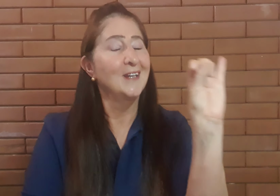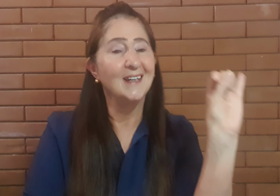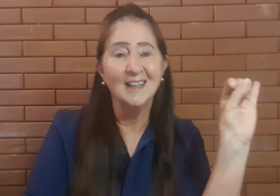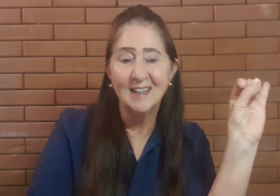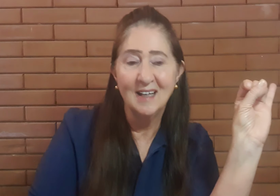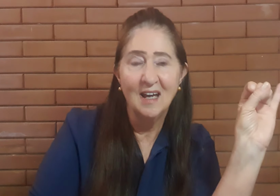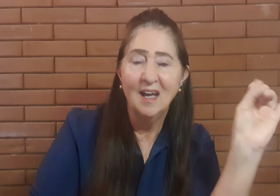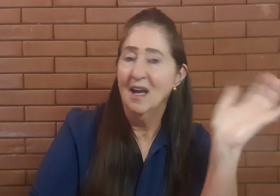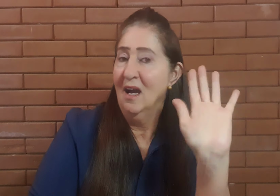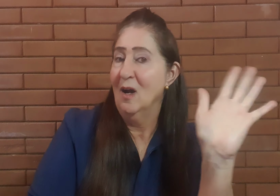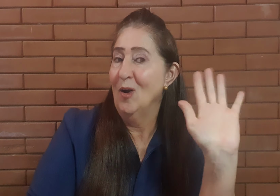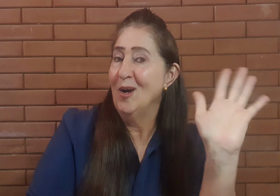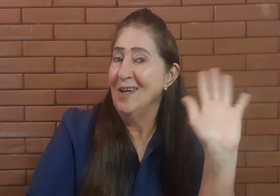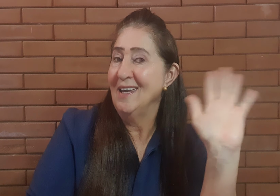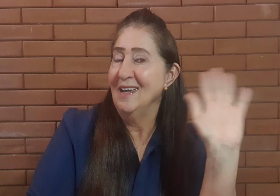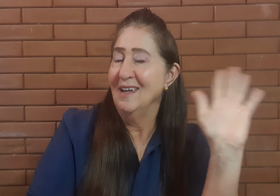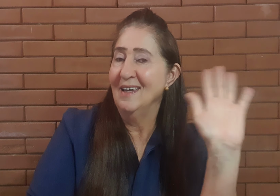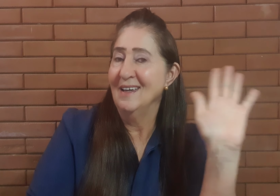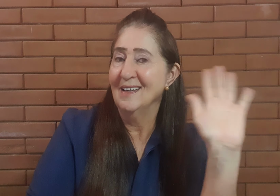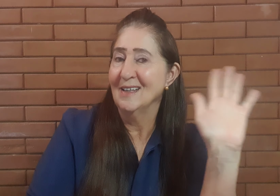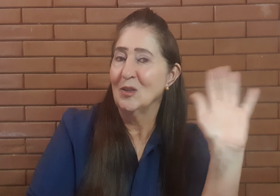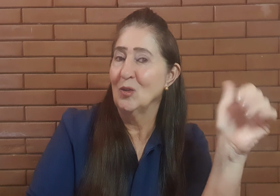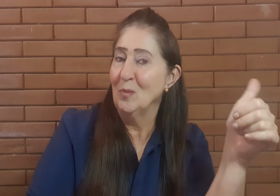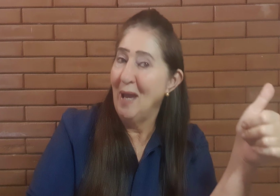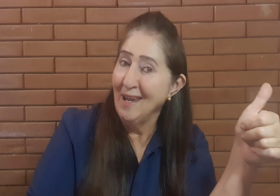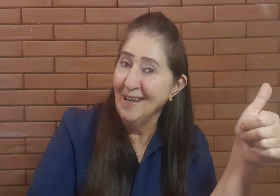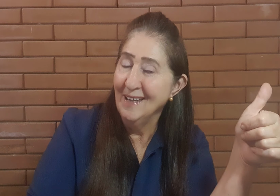Oi, oi, tudo bem?